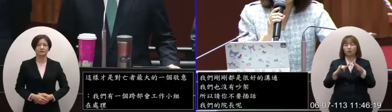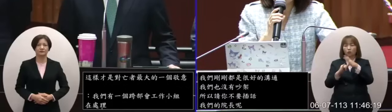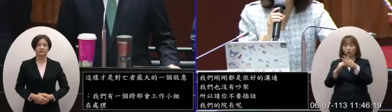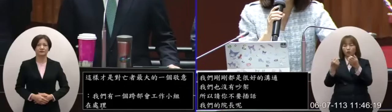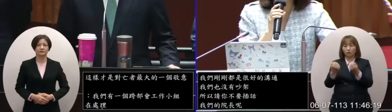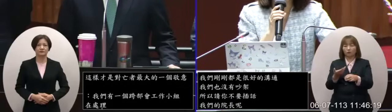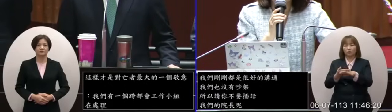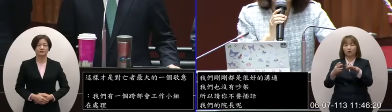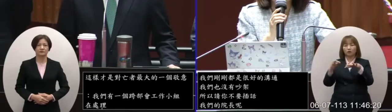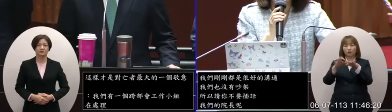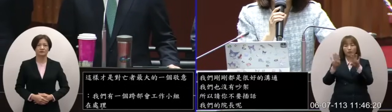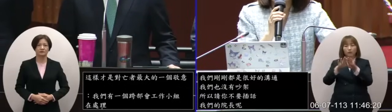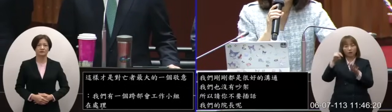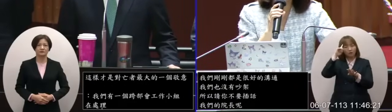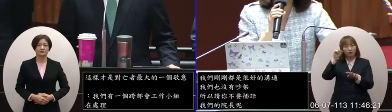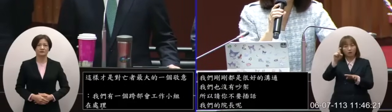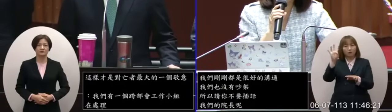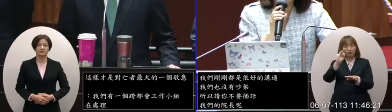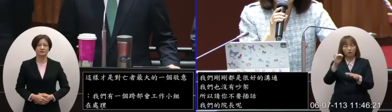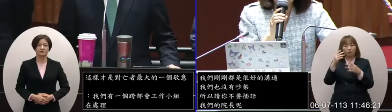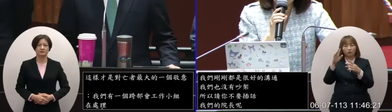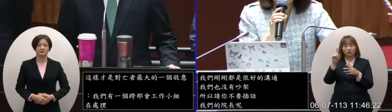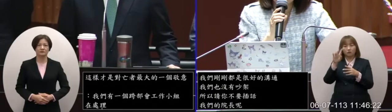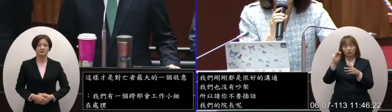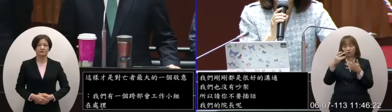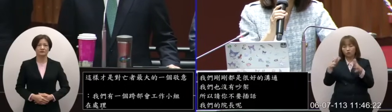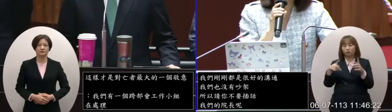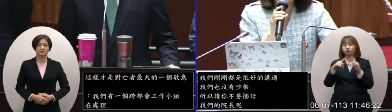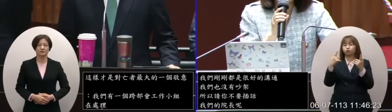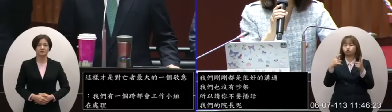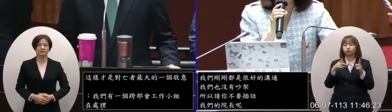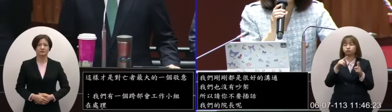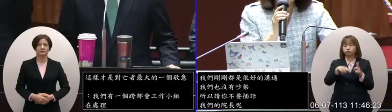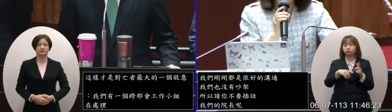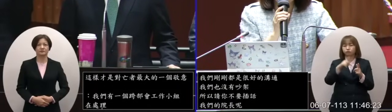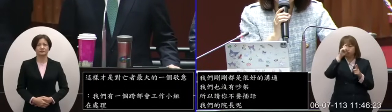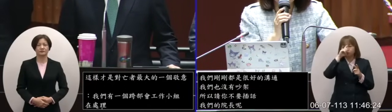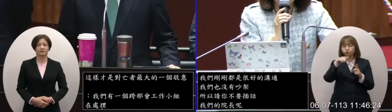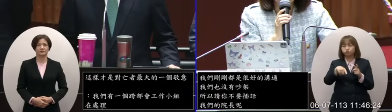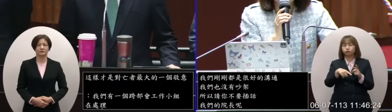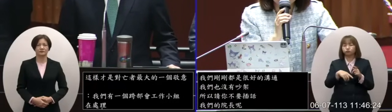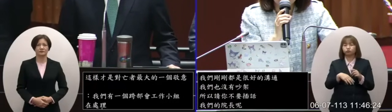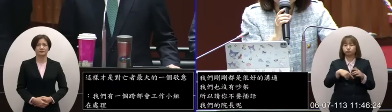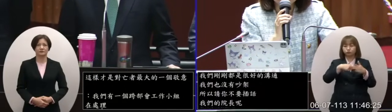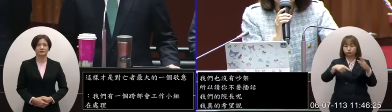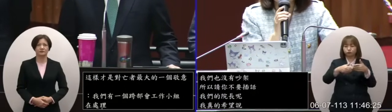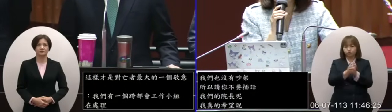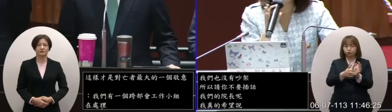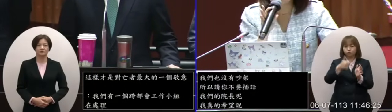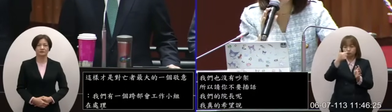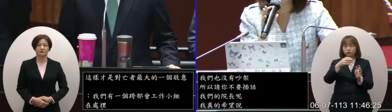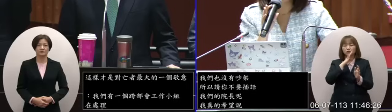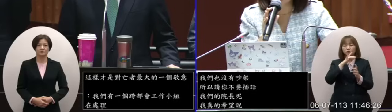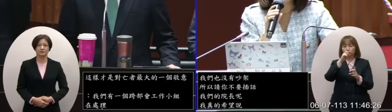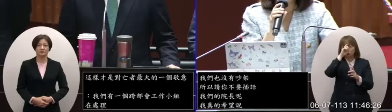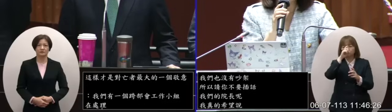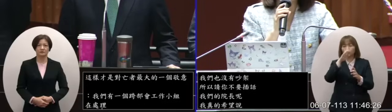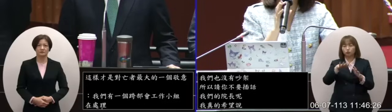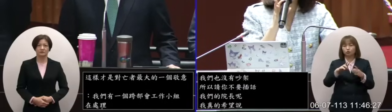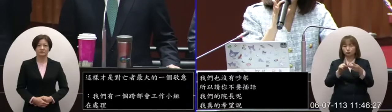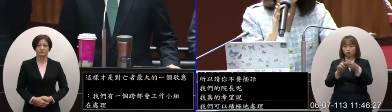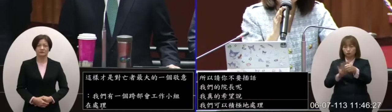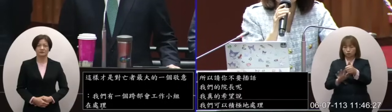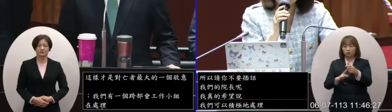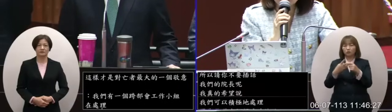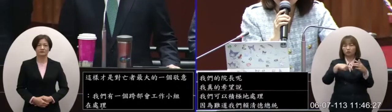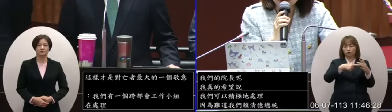放在金门1000多天吗？这不是我们希望看到的，所以我们给部长很大的期许，主委很大的